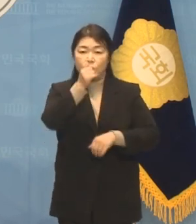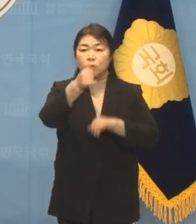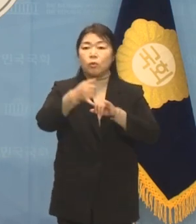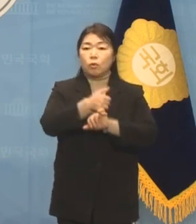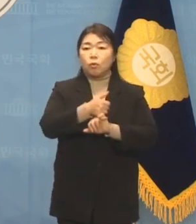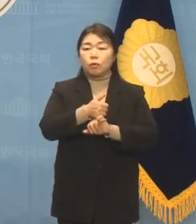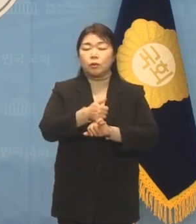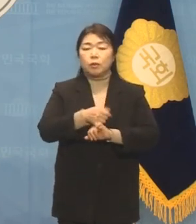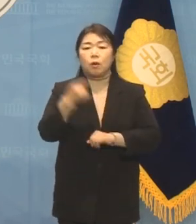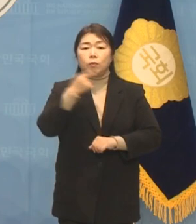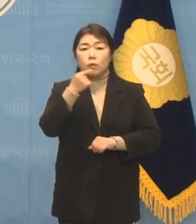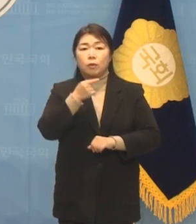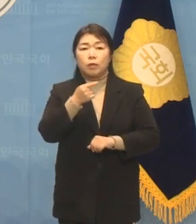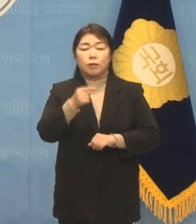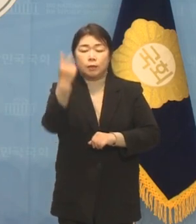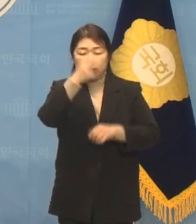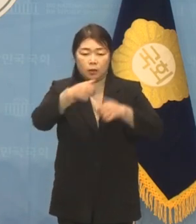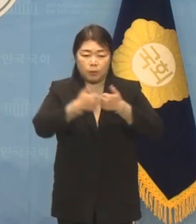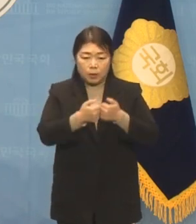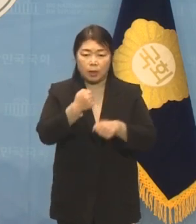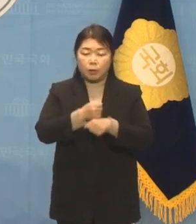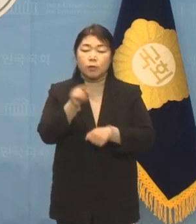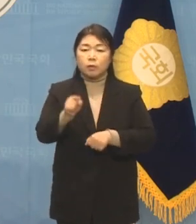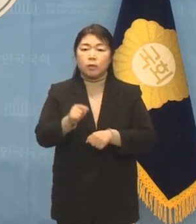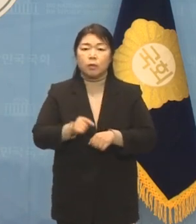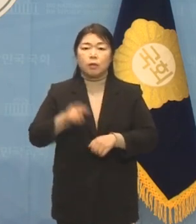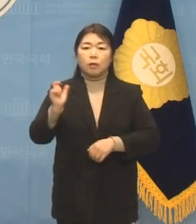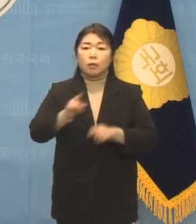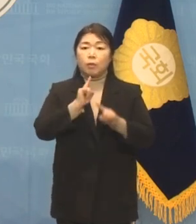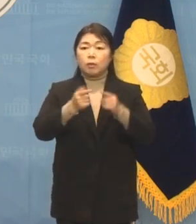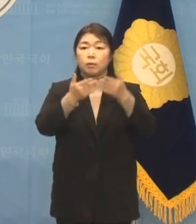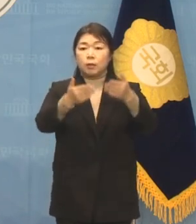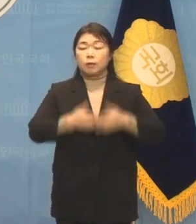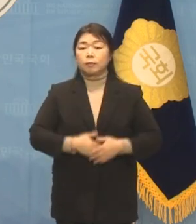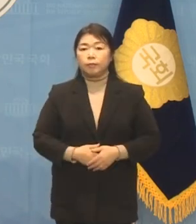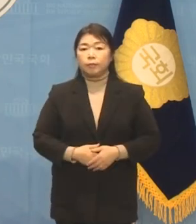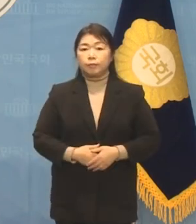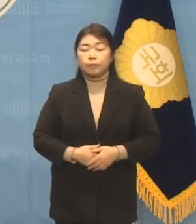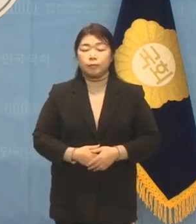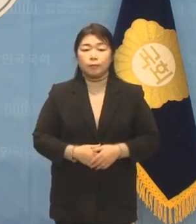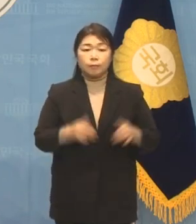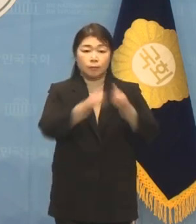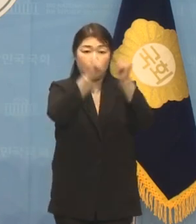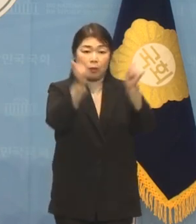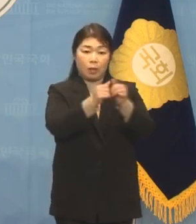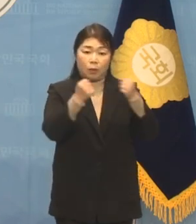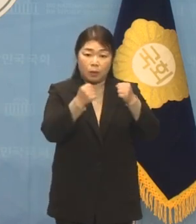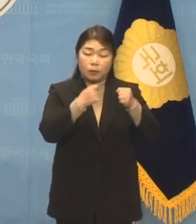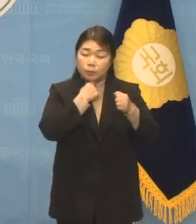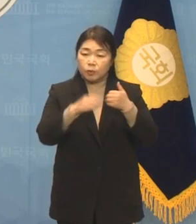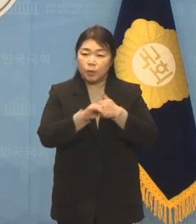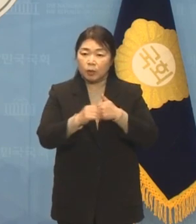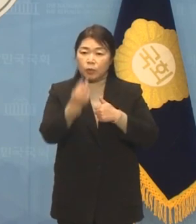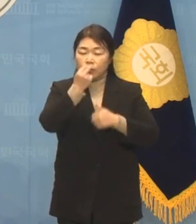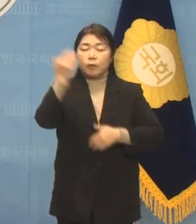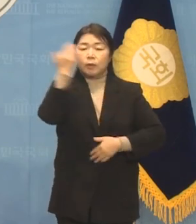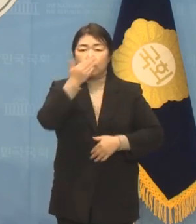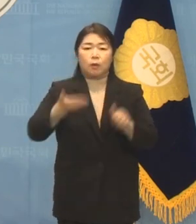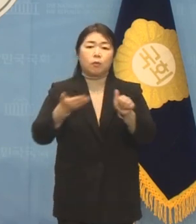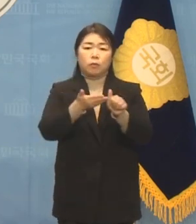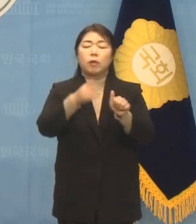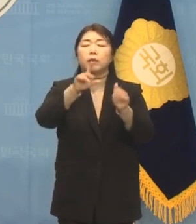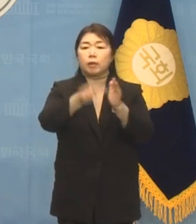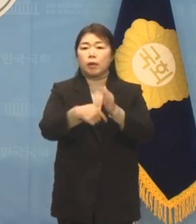있도록 엄정하게 심의할 것을 강력히 촉구합니다. 근사회는 맑은 공기가 공급될